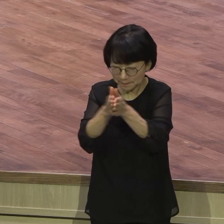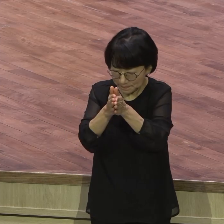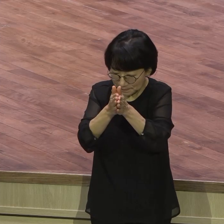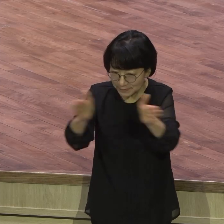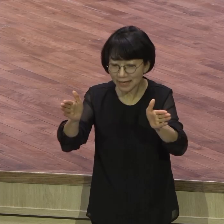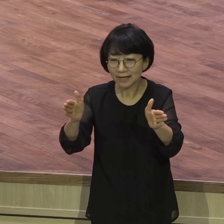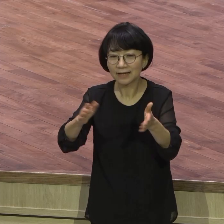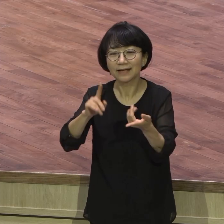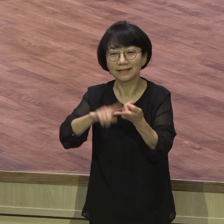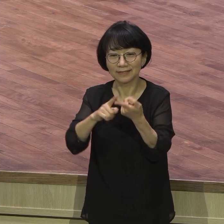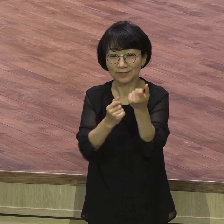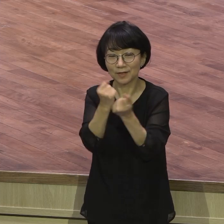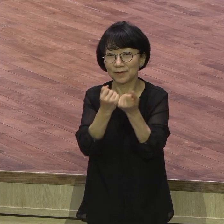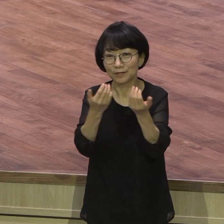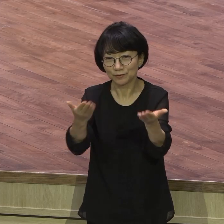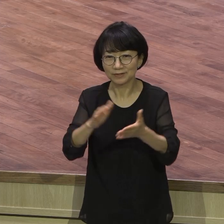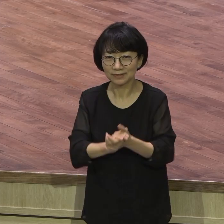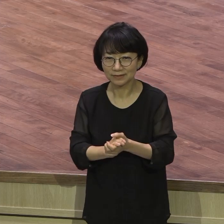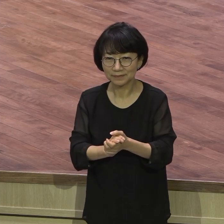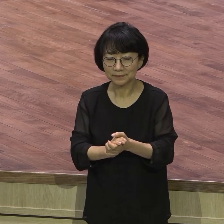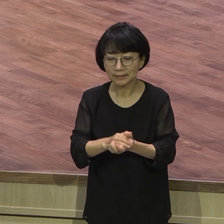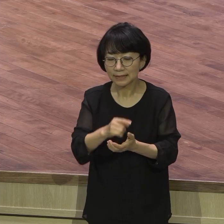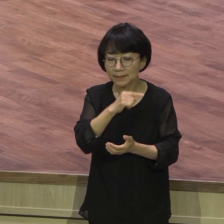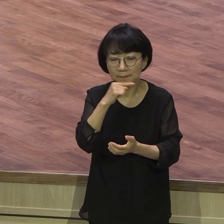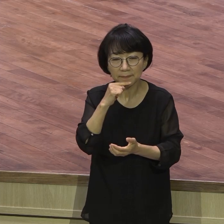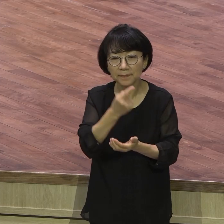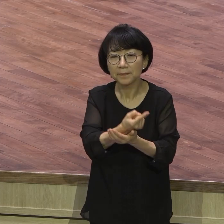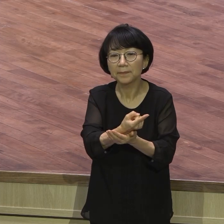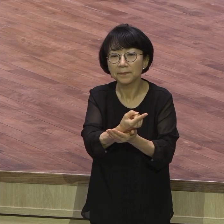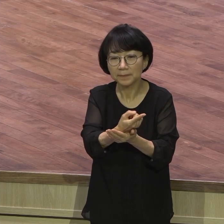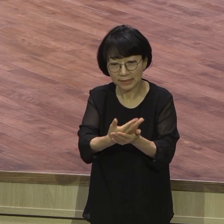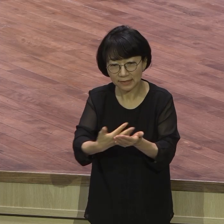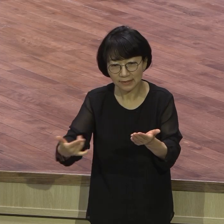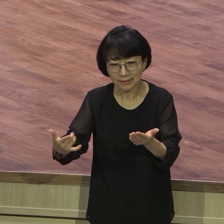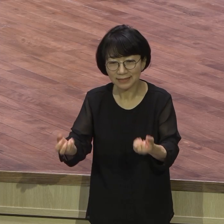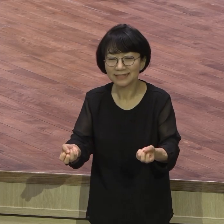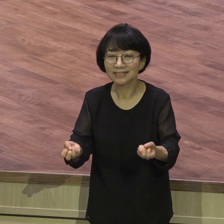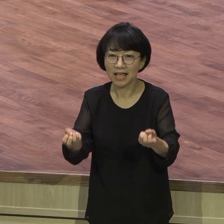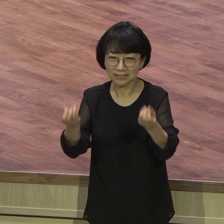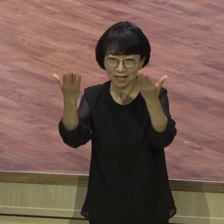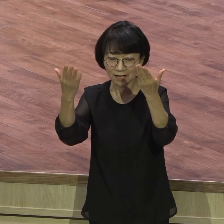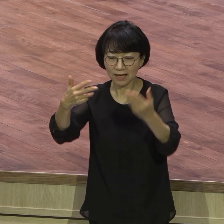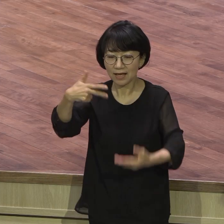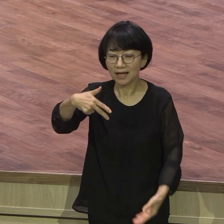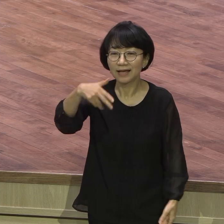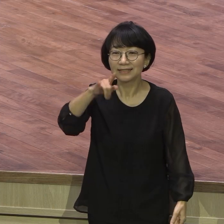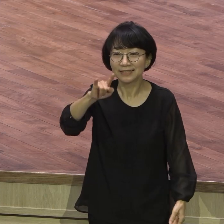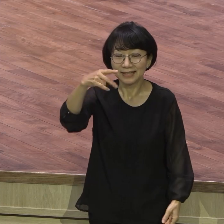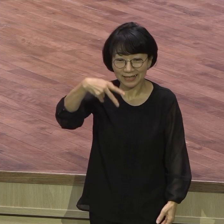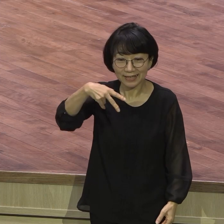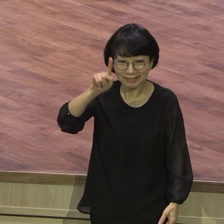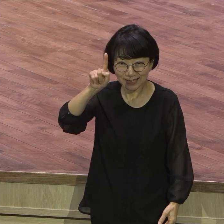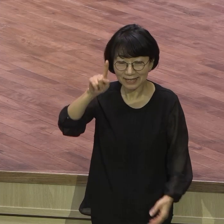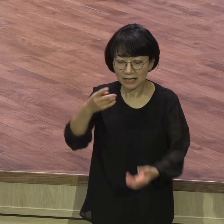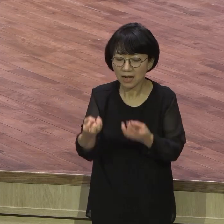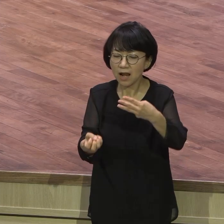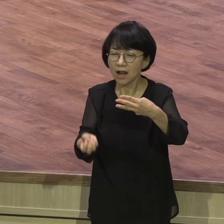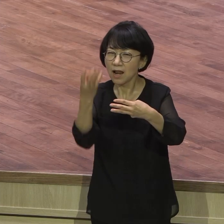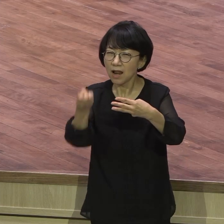한마디로 말하면 피의 제사예요. 피제사 피제사 레위기가 시작되면서 제사법에 대해서 계속